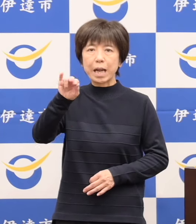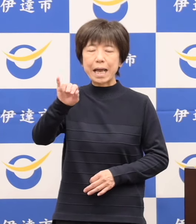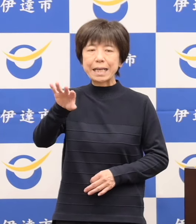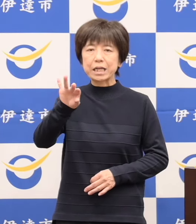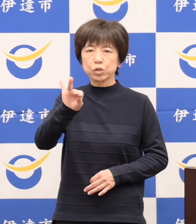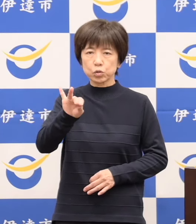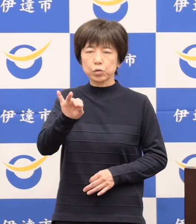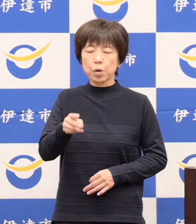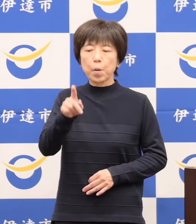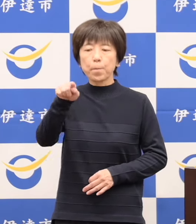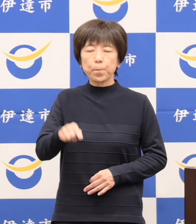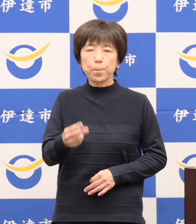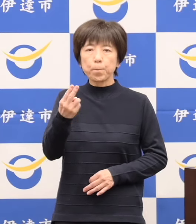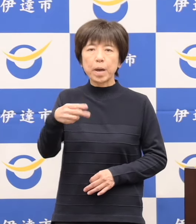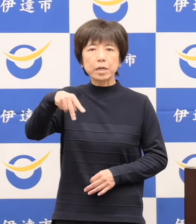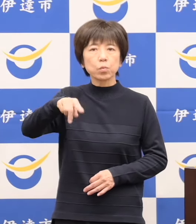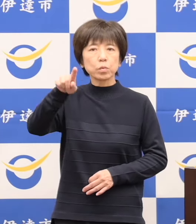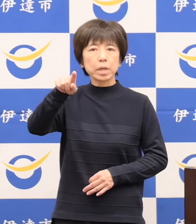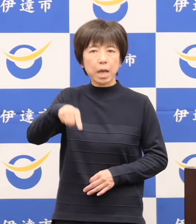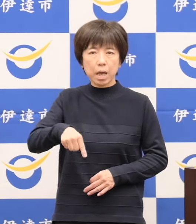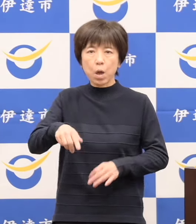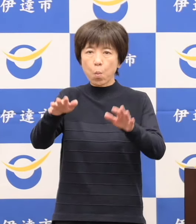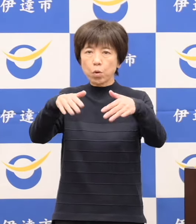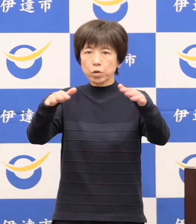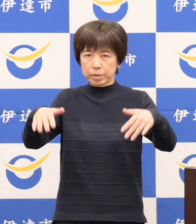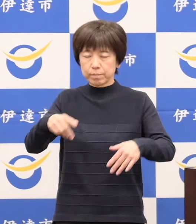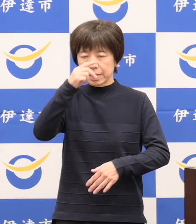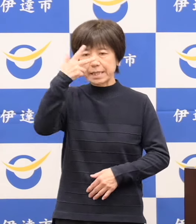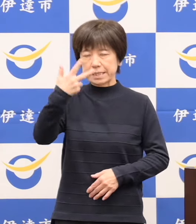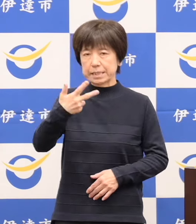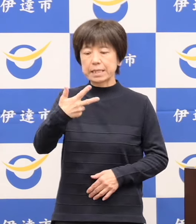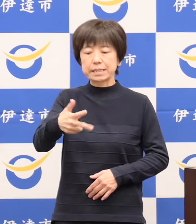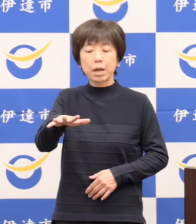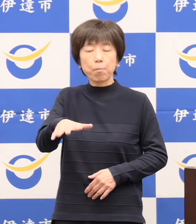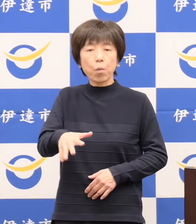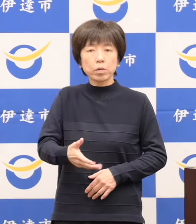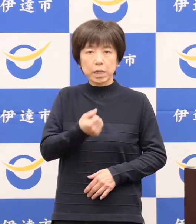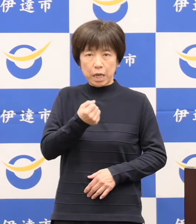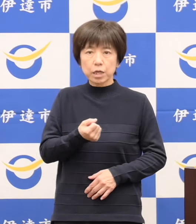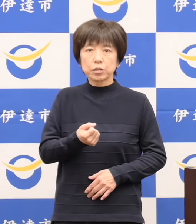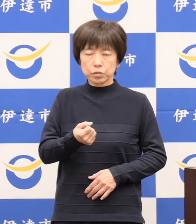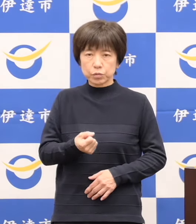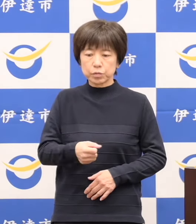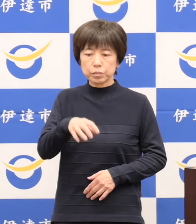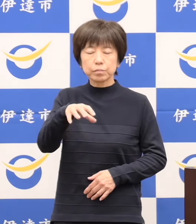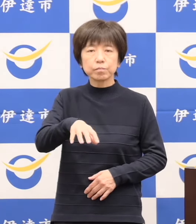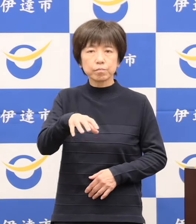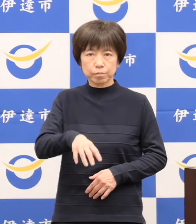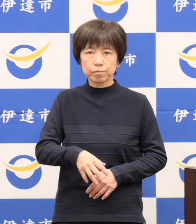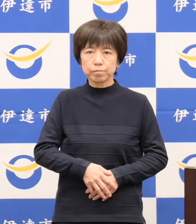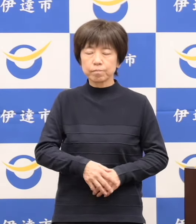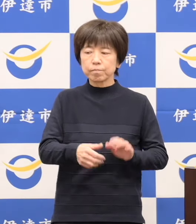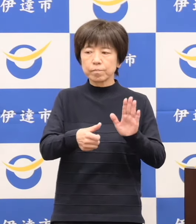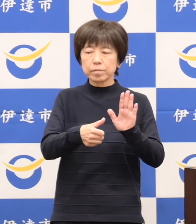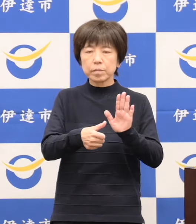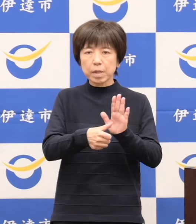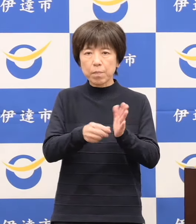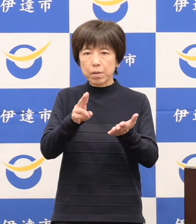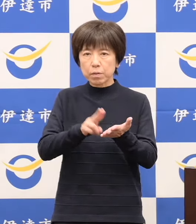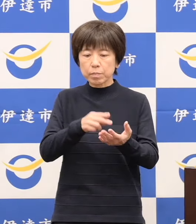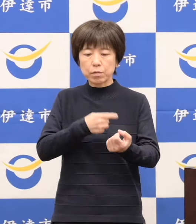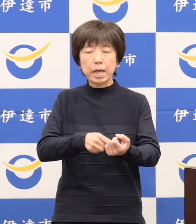。伊達市では市が所有する施設に対する命名権を付与することに